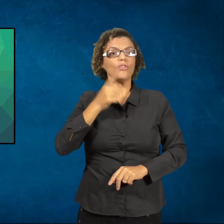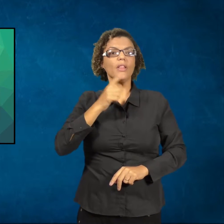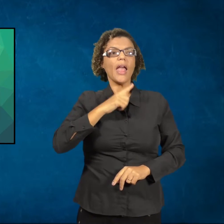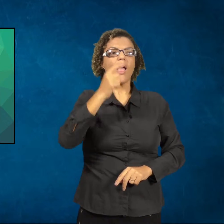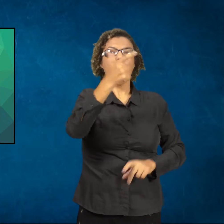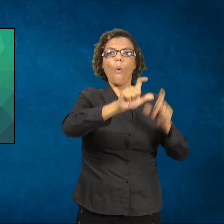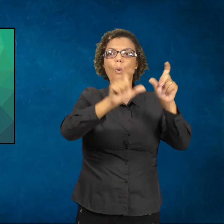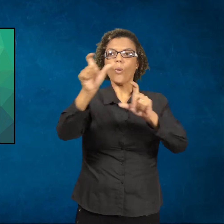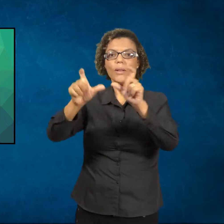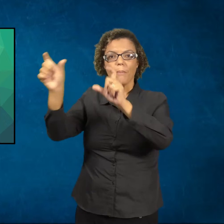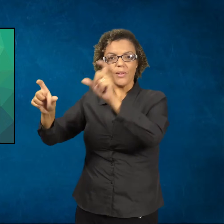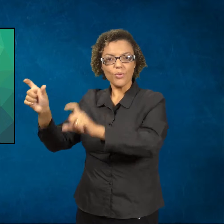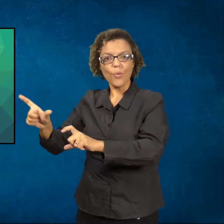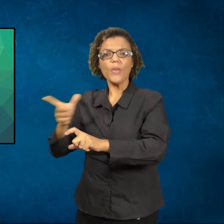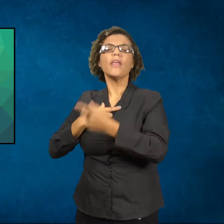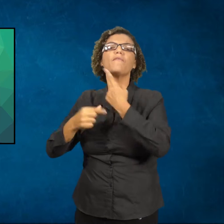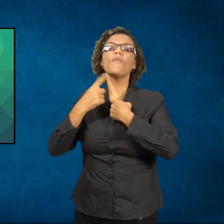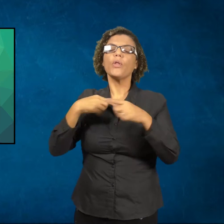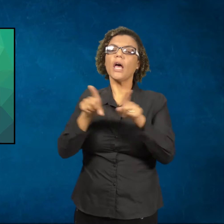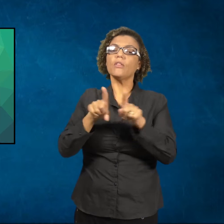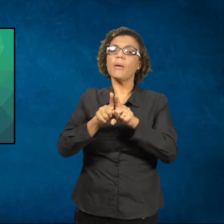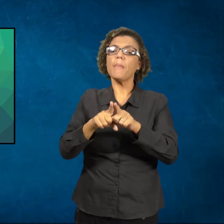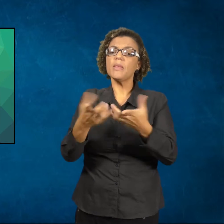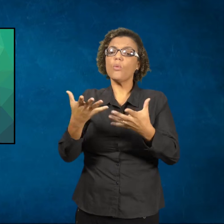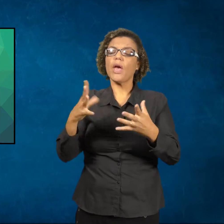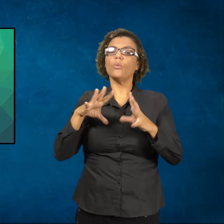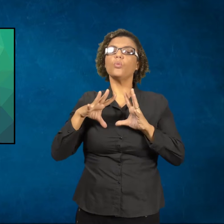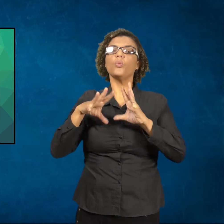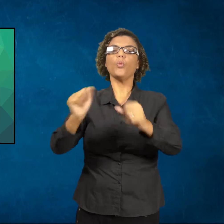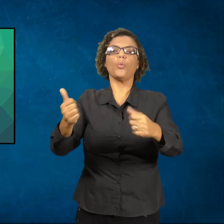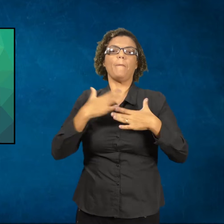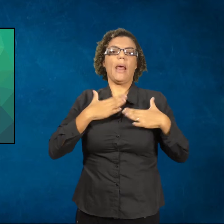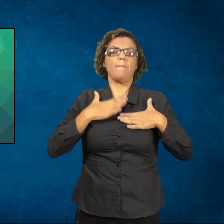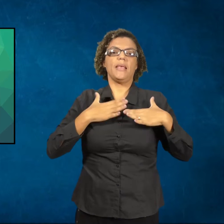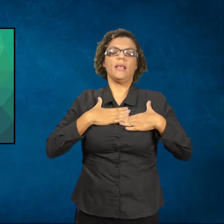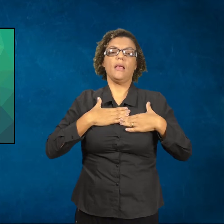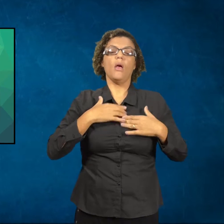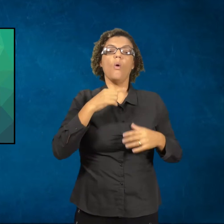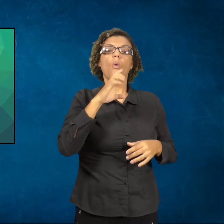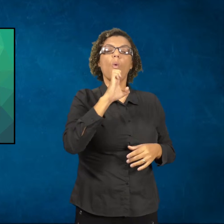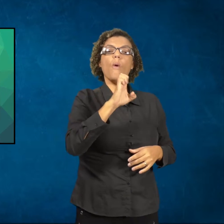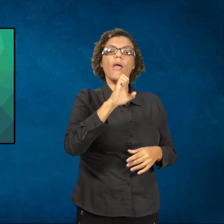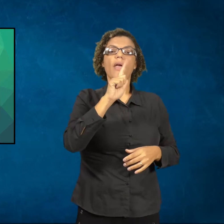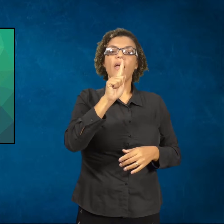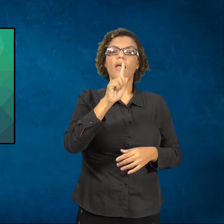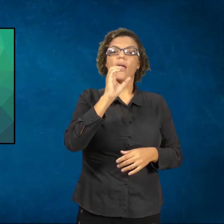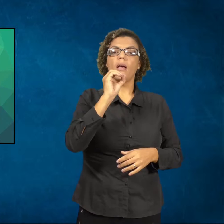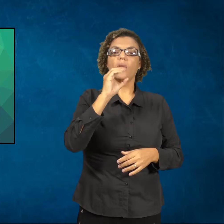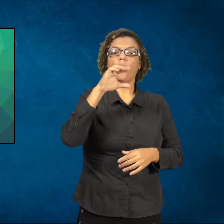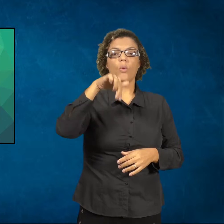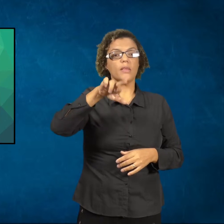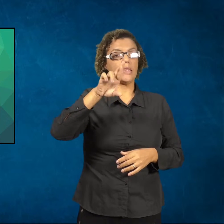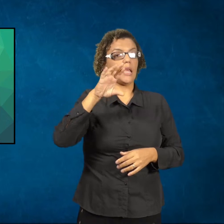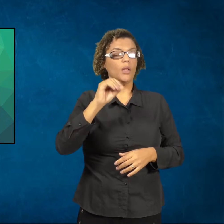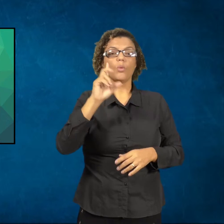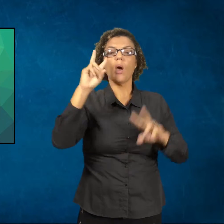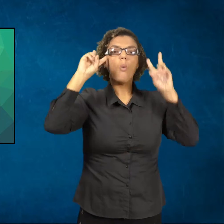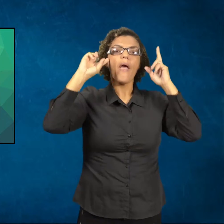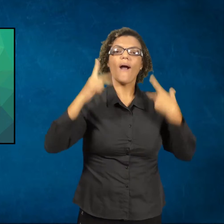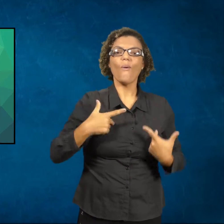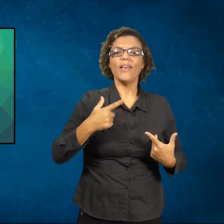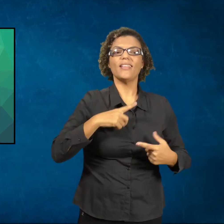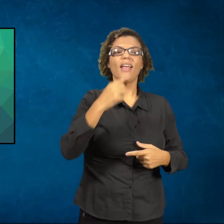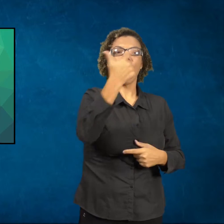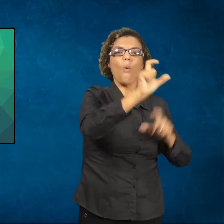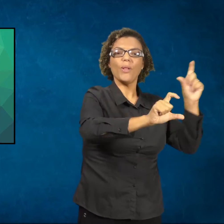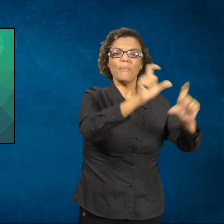para si. O egocêntrico, ele sequer reconhece o outro. Ele pensa o mundo a partir de si.